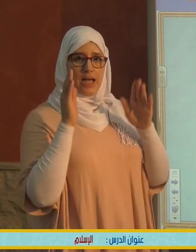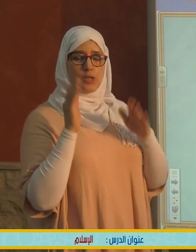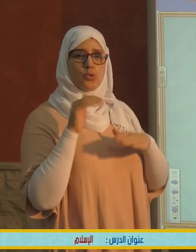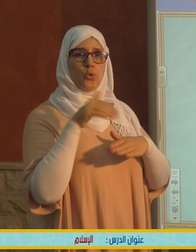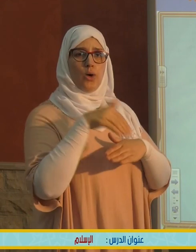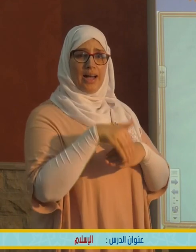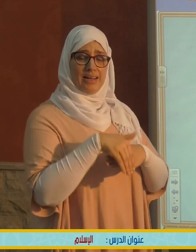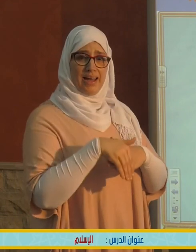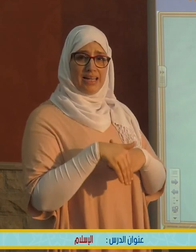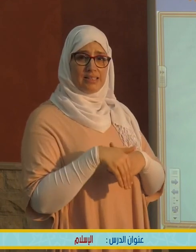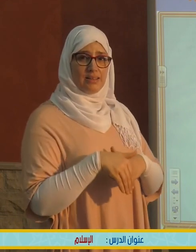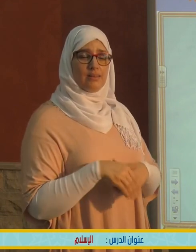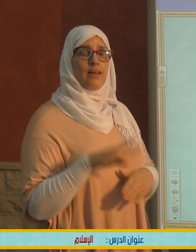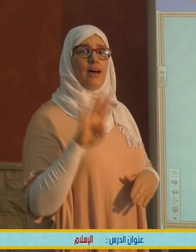صلاة العصر